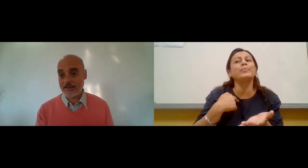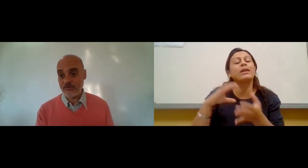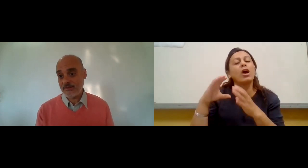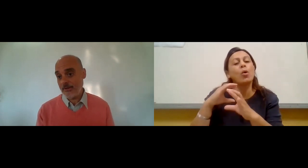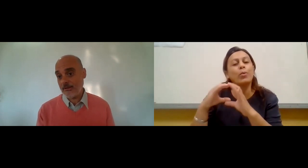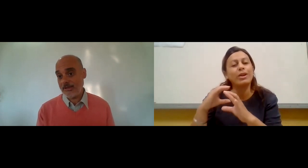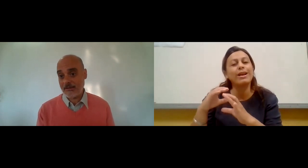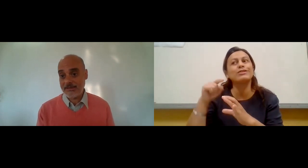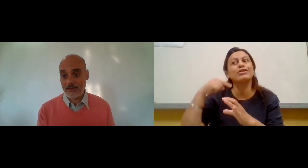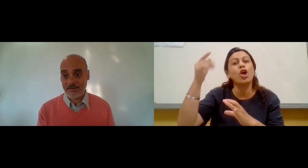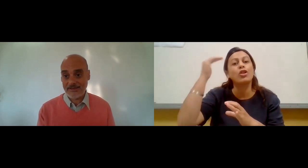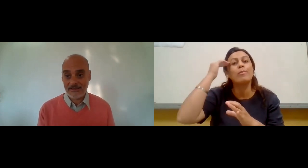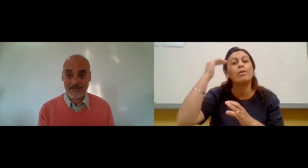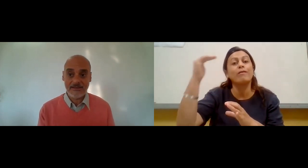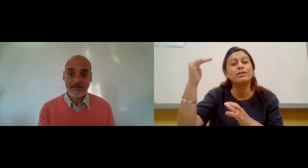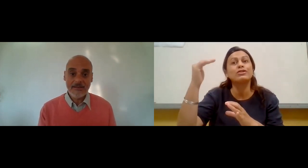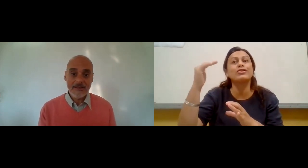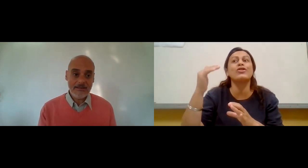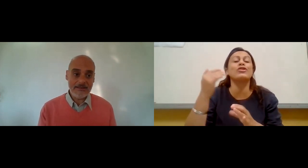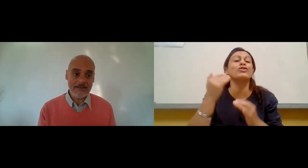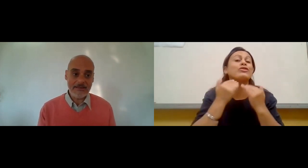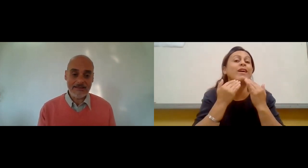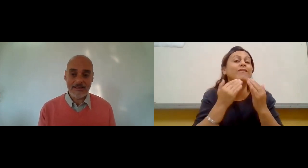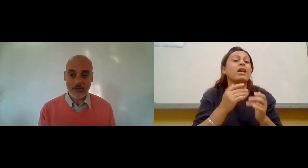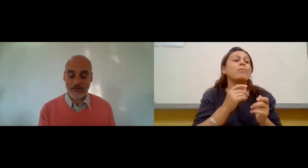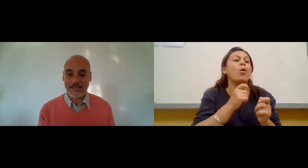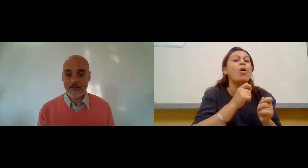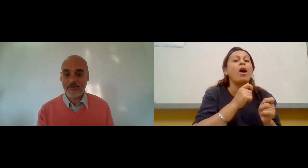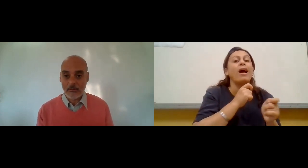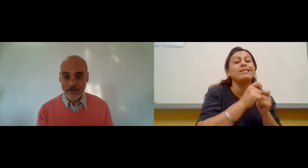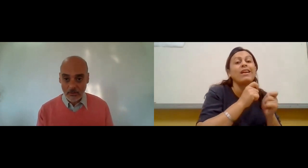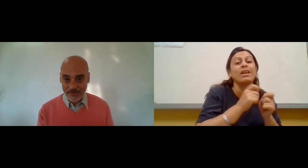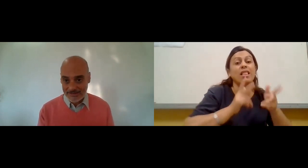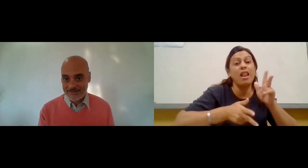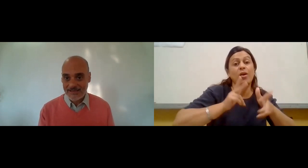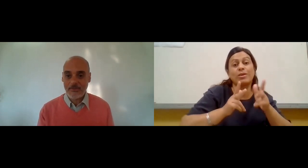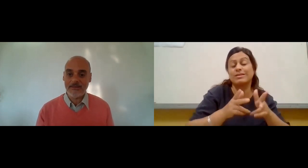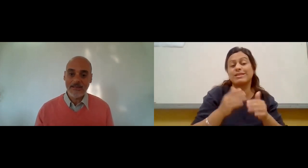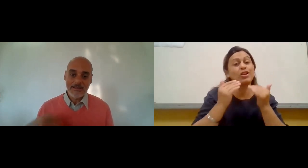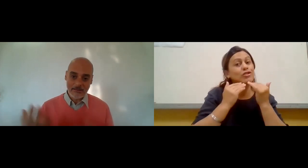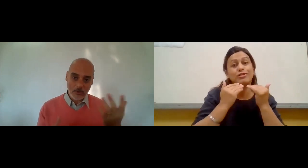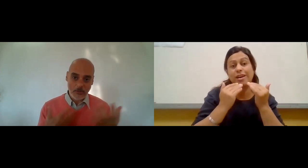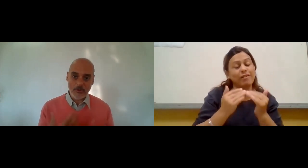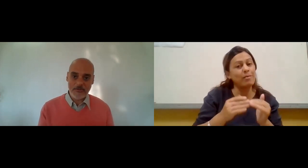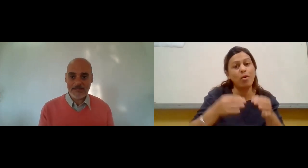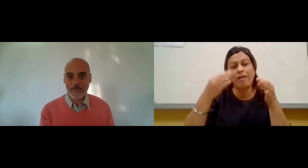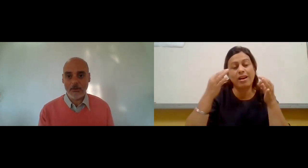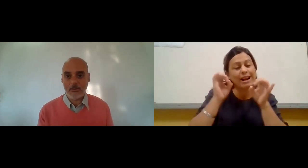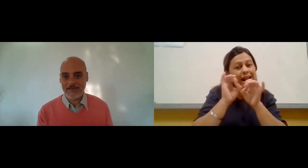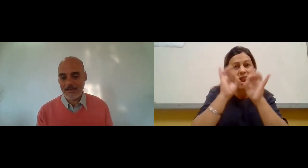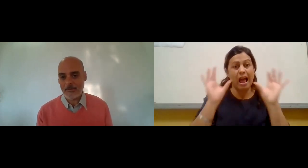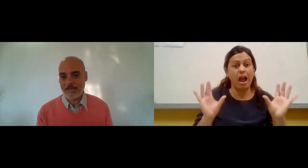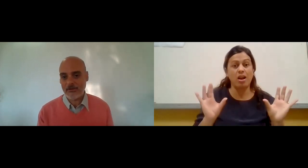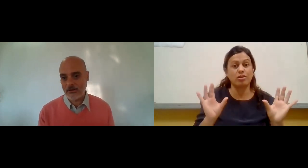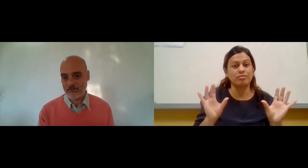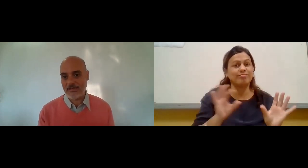examen se va a reducir simplemente a una entrevista en lengua de señas. Y así que bueno, hasta que no definamos bien cómo va a ser el examen, tampoco podemos definir también cómo va a